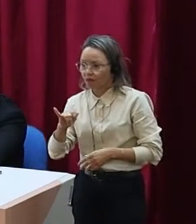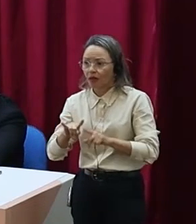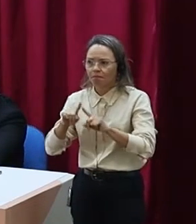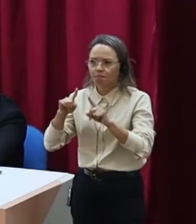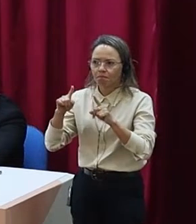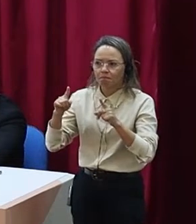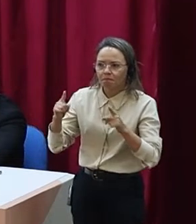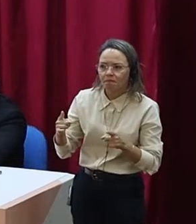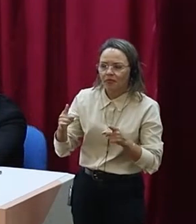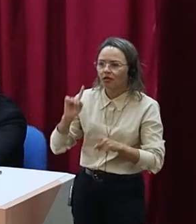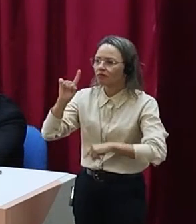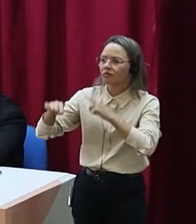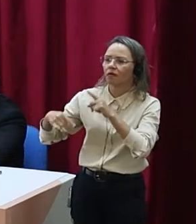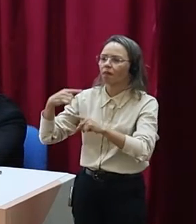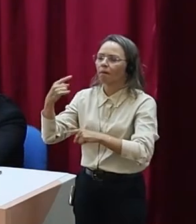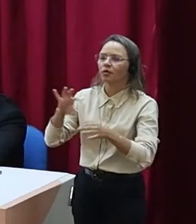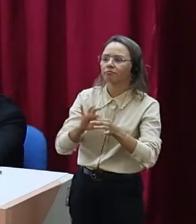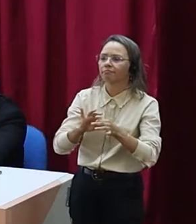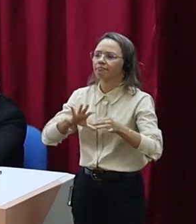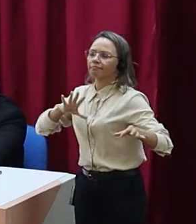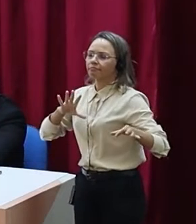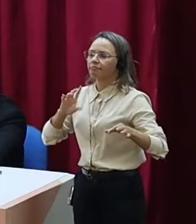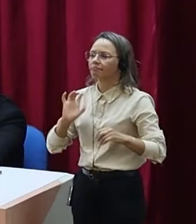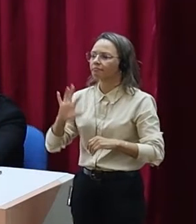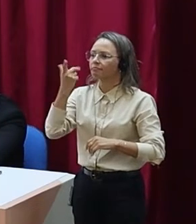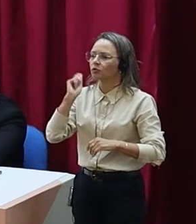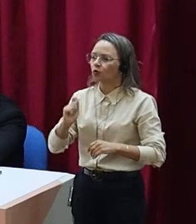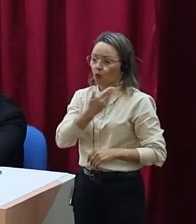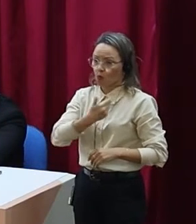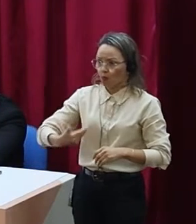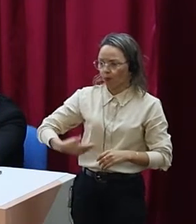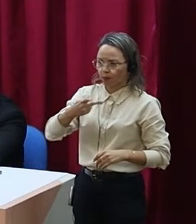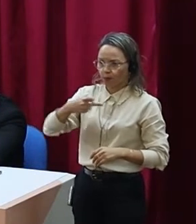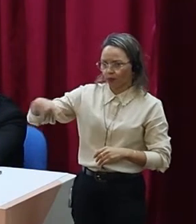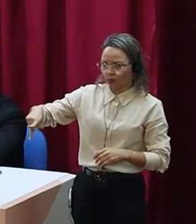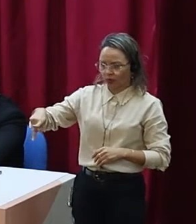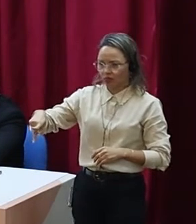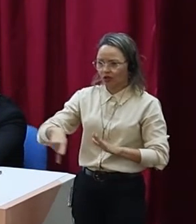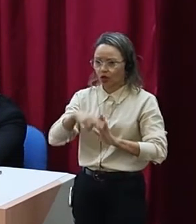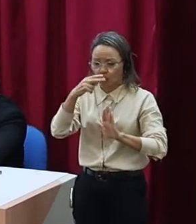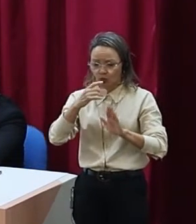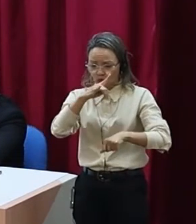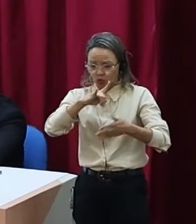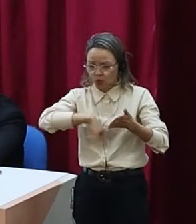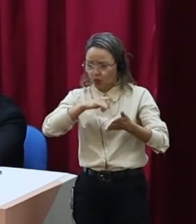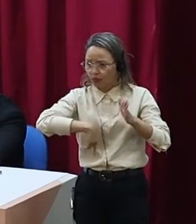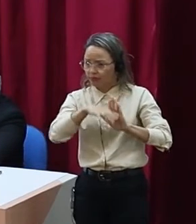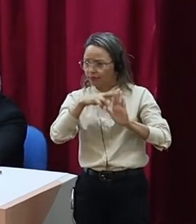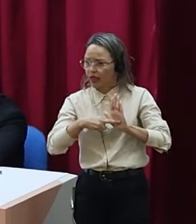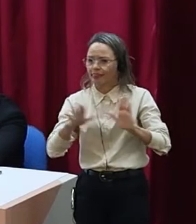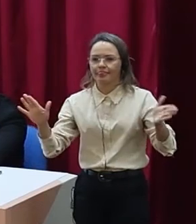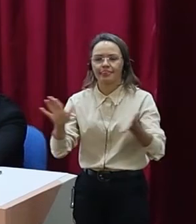de la independencia, el gobierno paraguayo sacó una resolución: en la escuela nada de guaraní, solamente castellano.